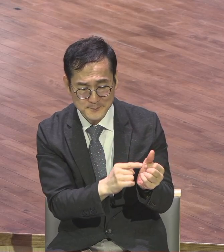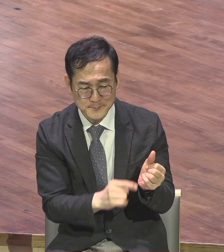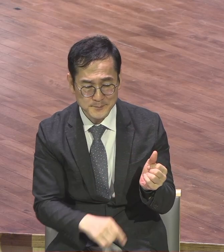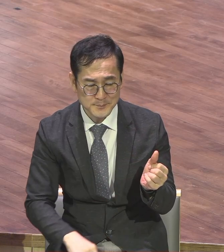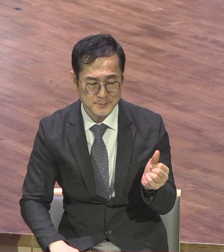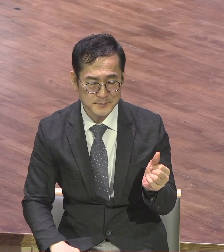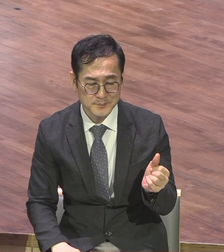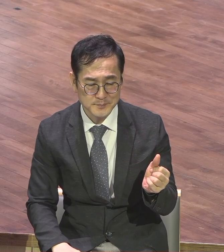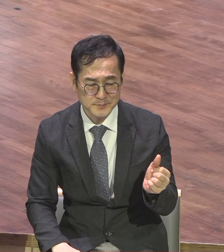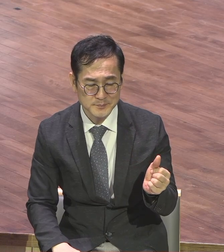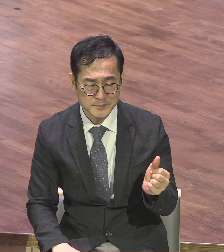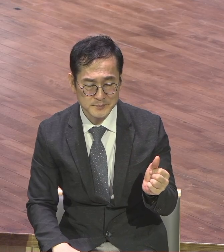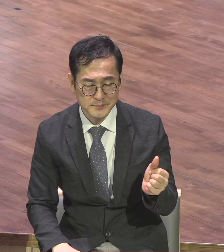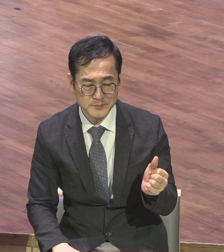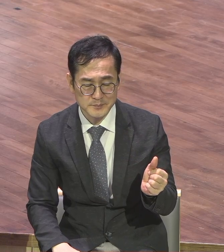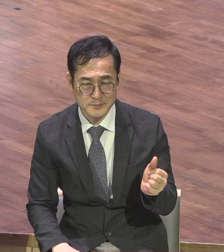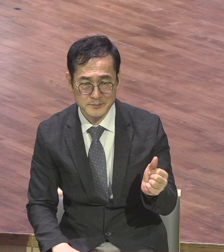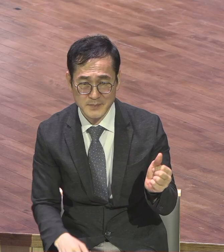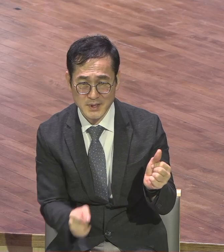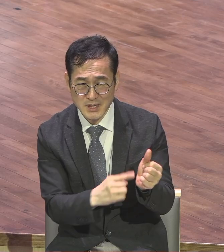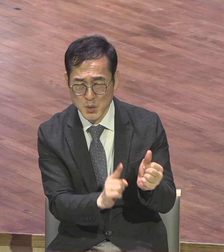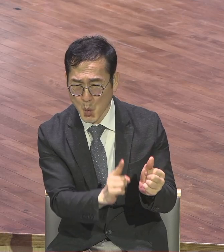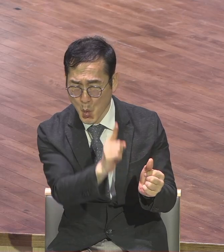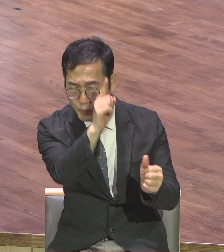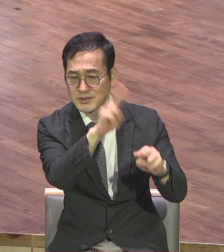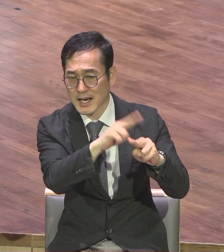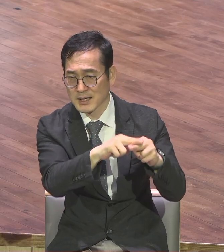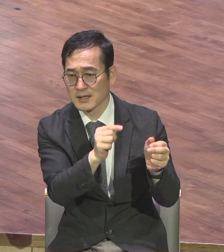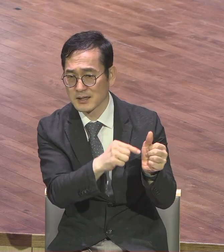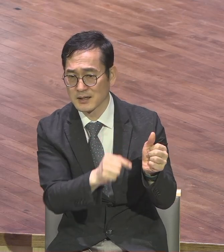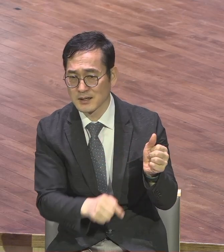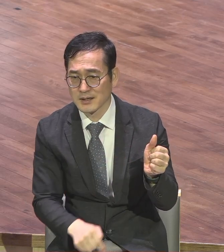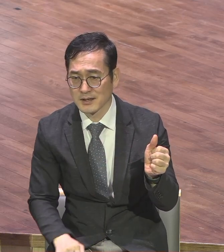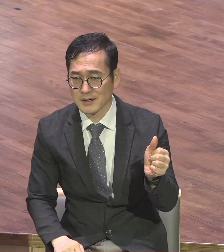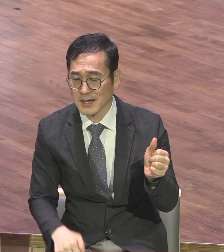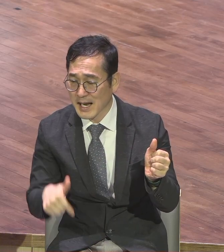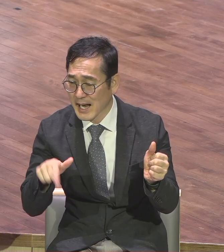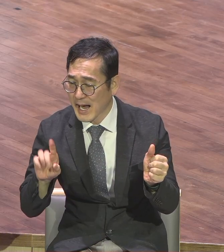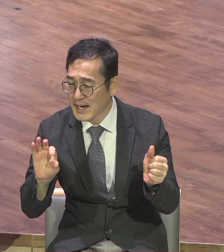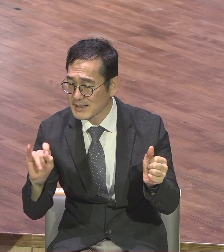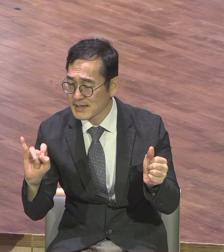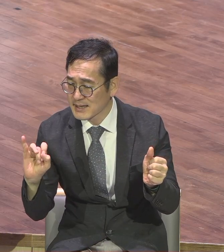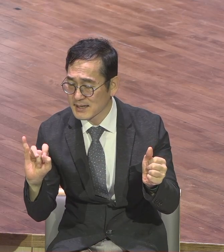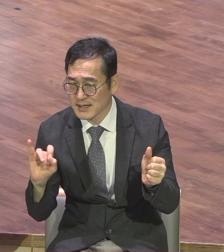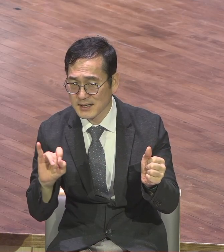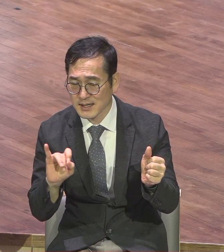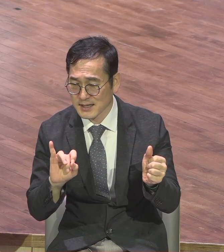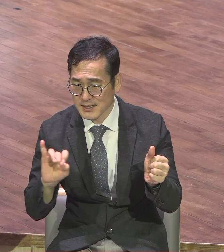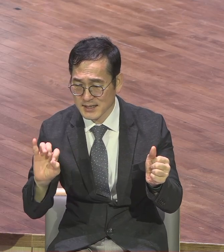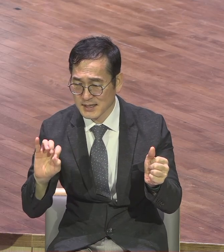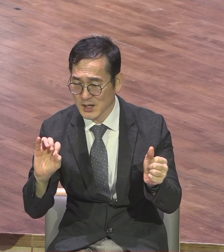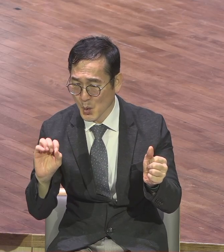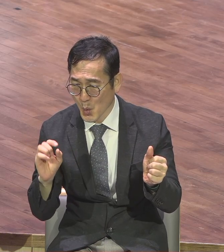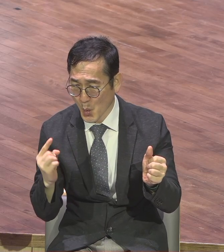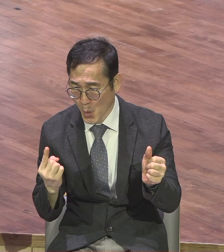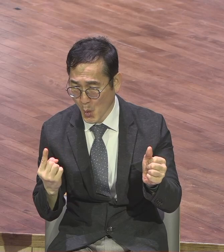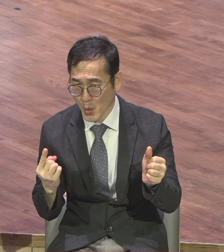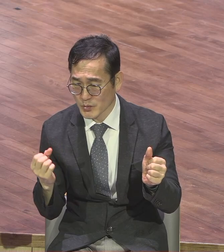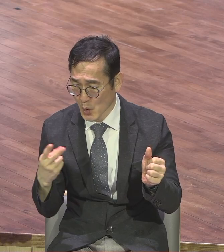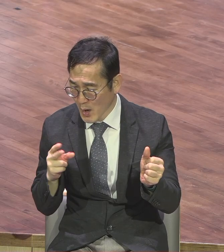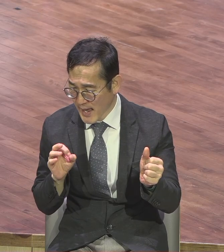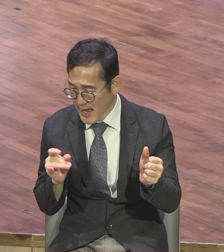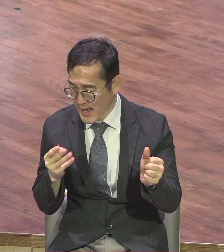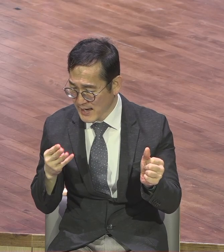담당하는 행정 관리자였어요. 가이오와 함께 에라스도는요 고린도에서 상당한